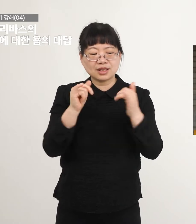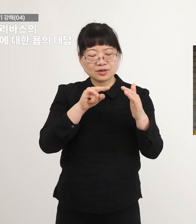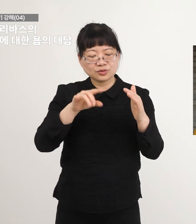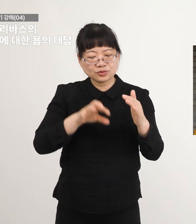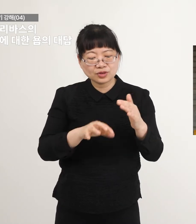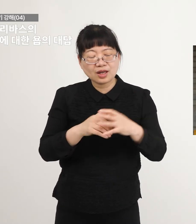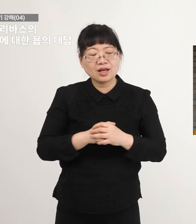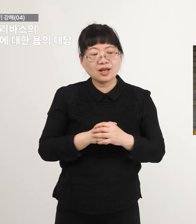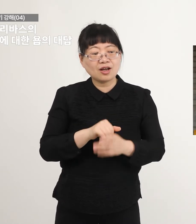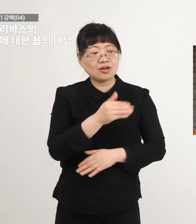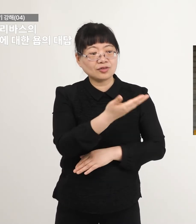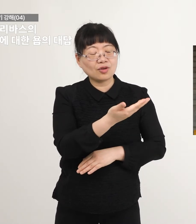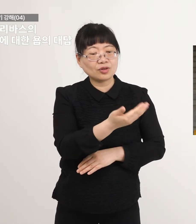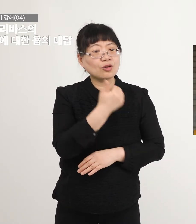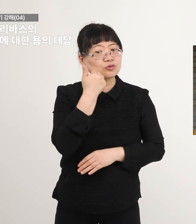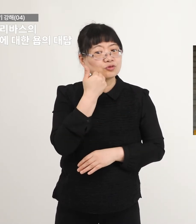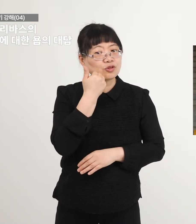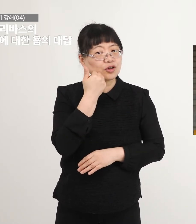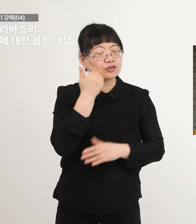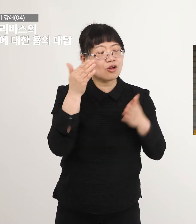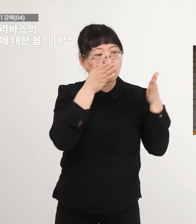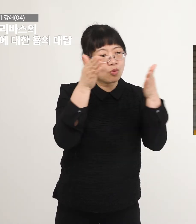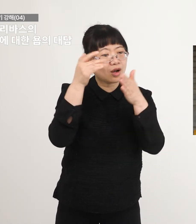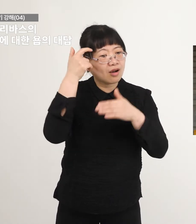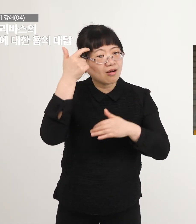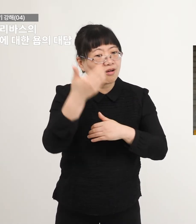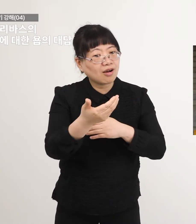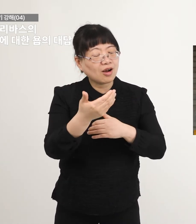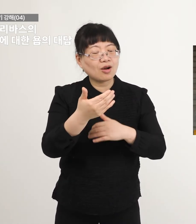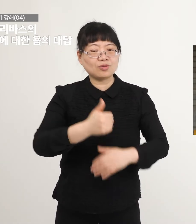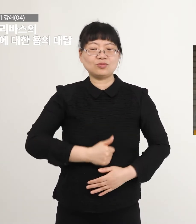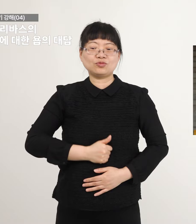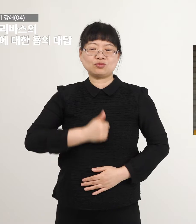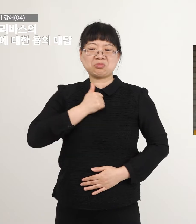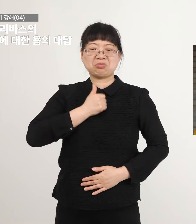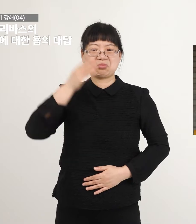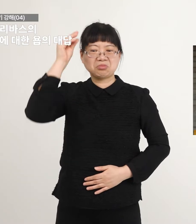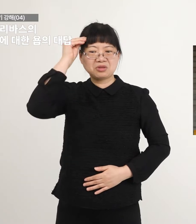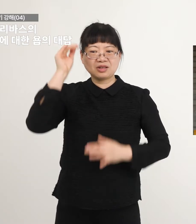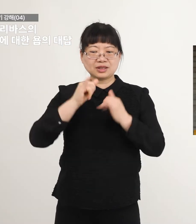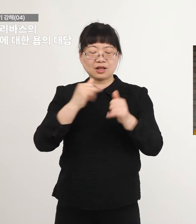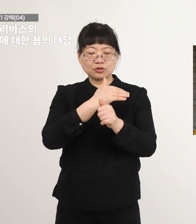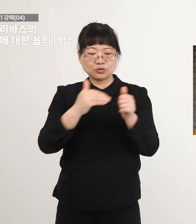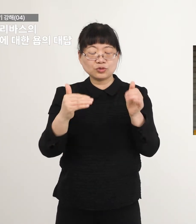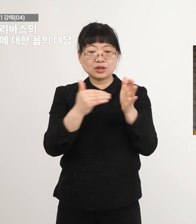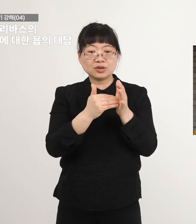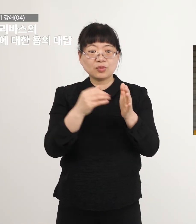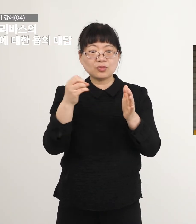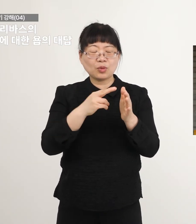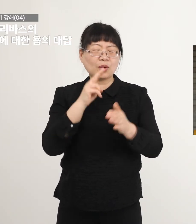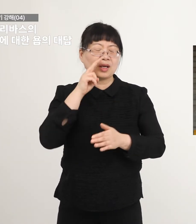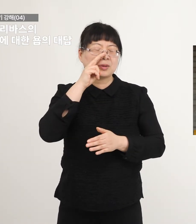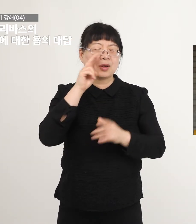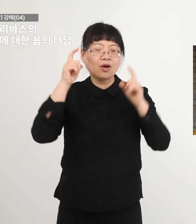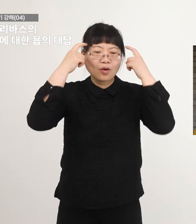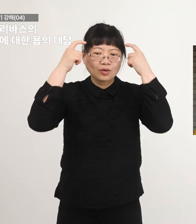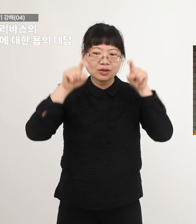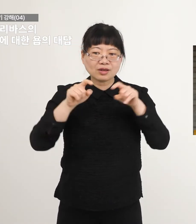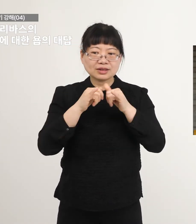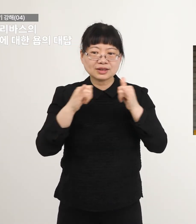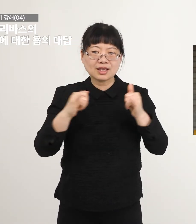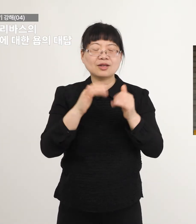중에 네가 누구에게로 향하겠느냐? 분노가 미련한 자를 죽이고 시기가 어리석은